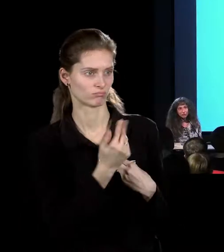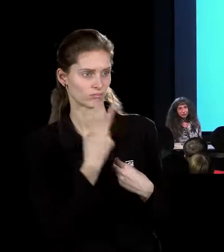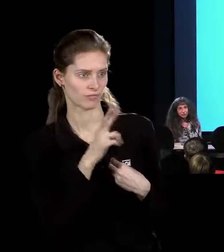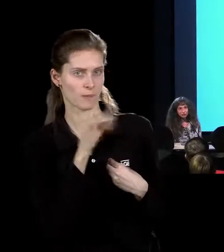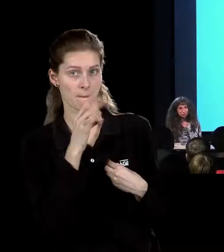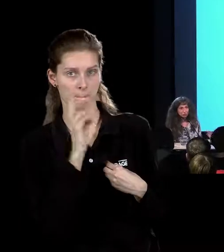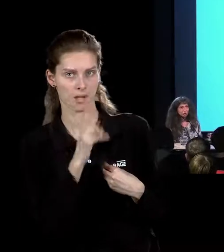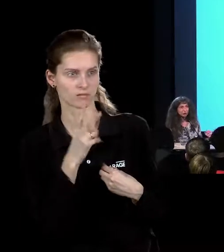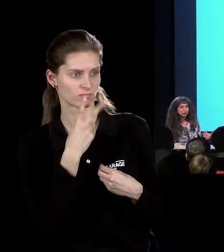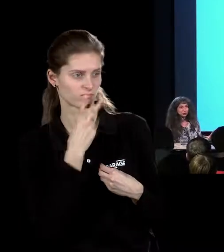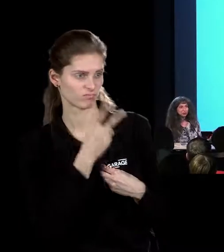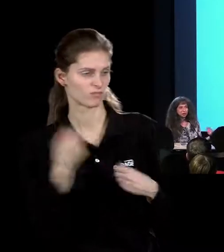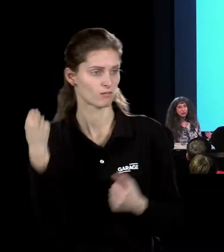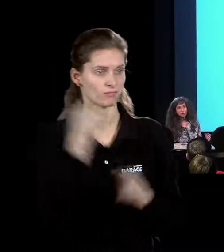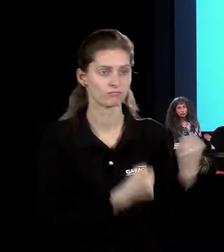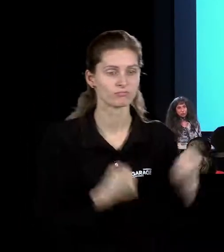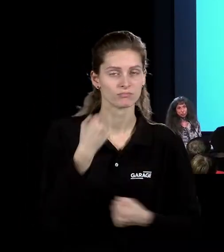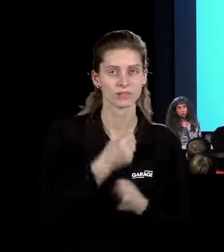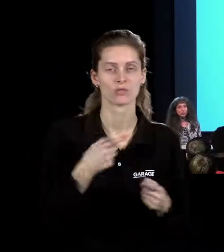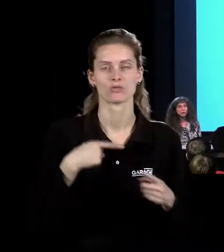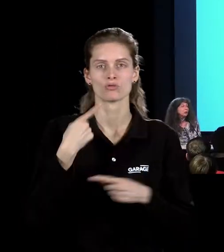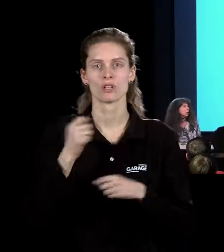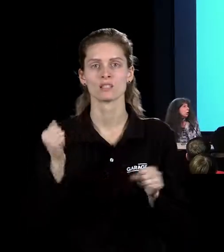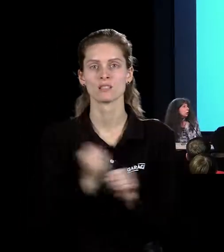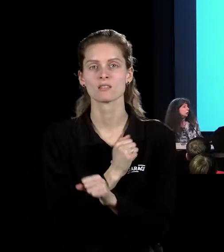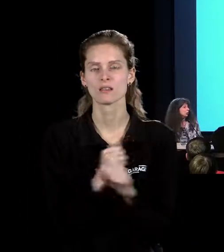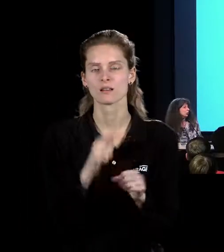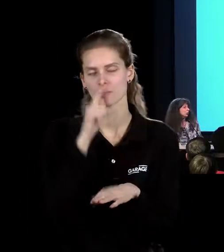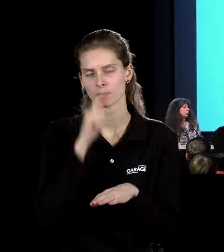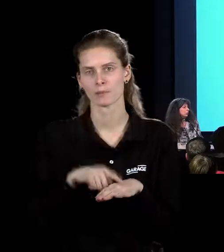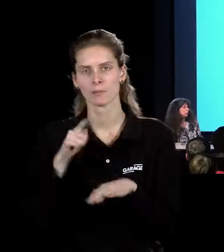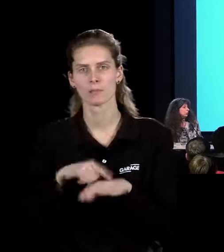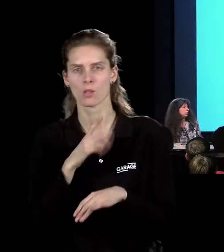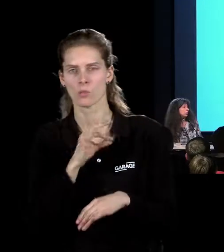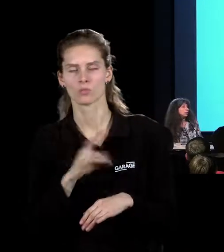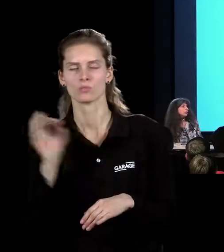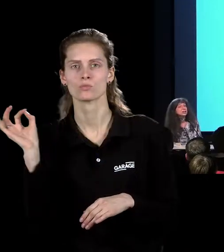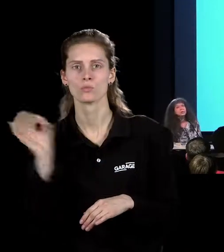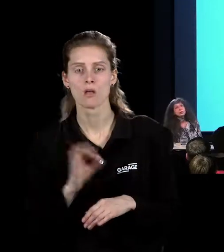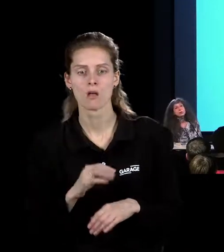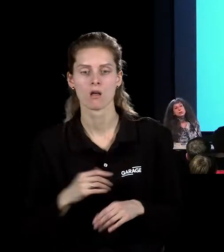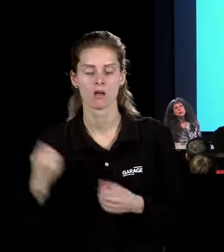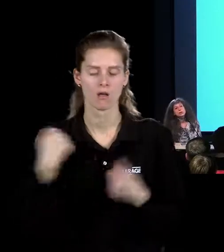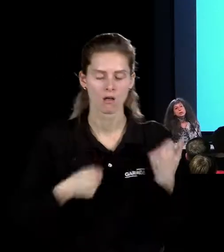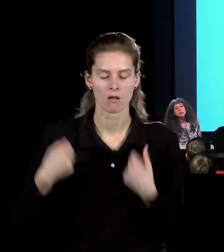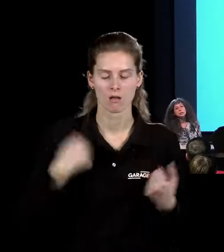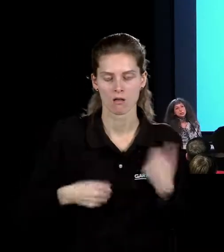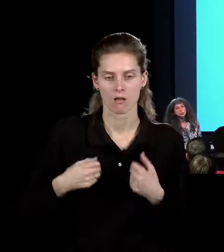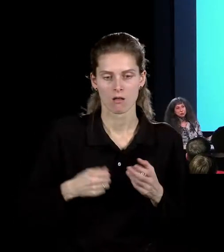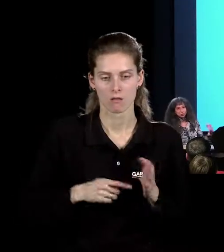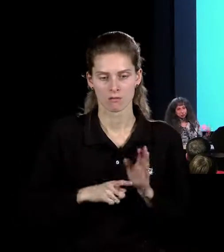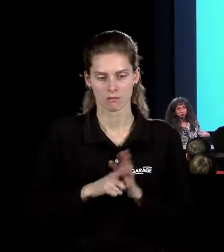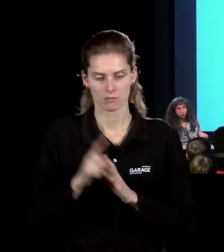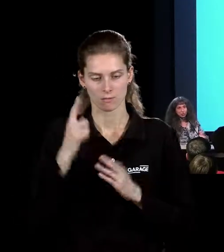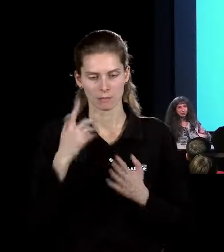напрашивается на конфликт, и поэтому через эти самые драки, в которые он попадал, он начал осознавать свое тело, ему стало